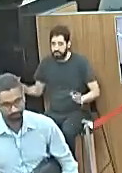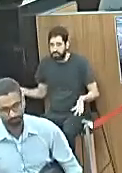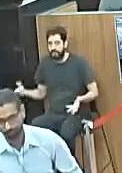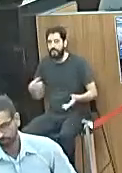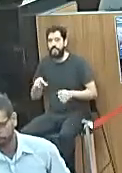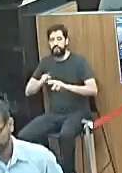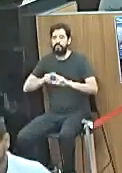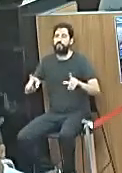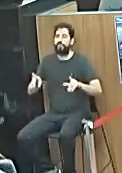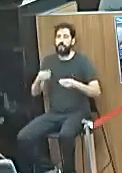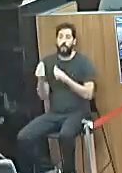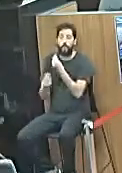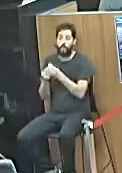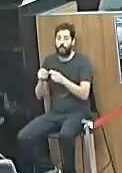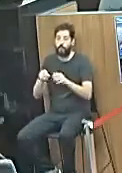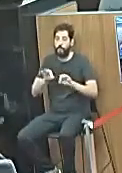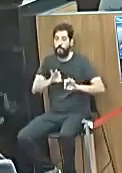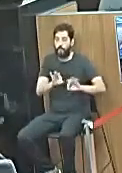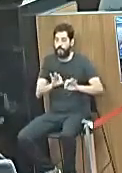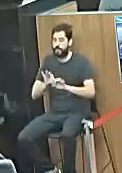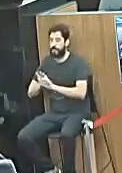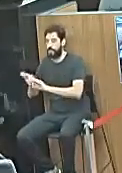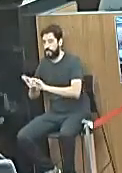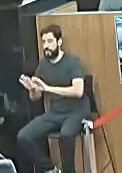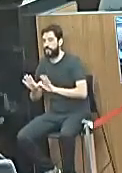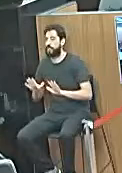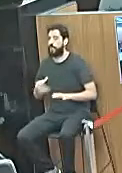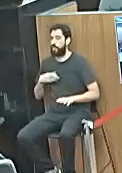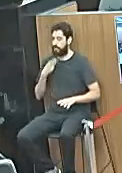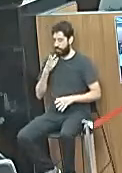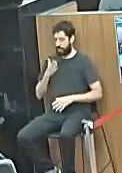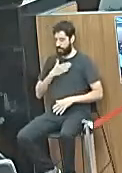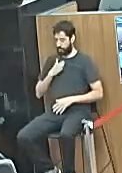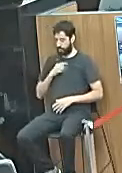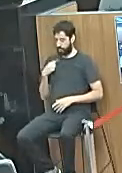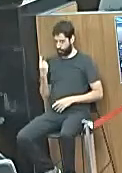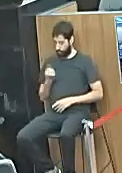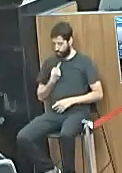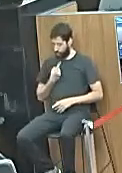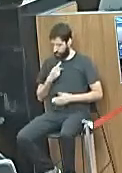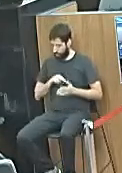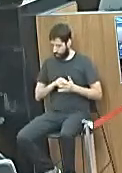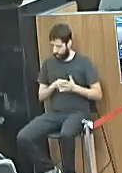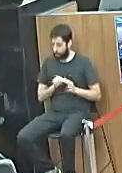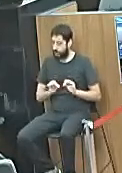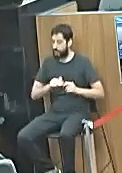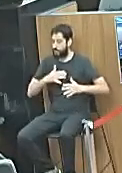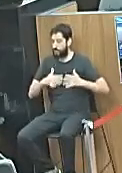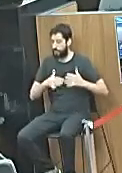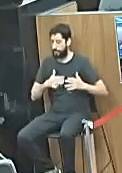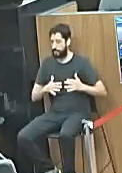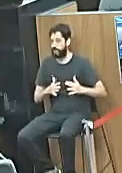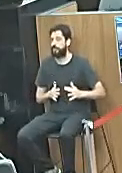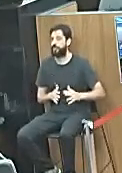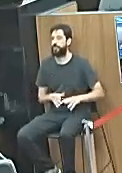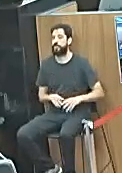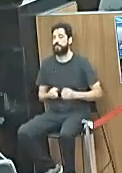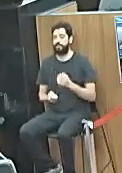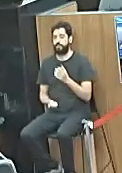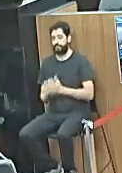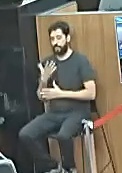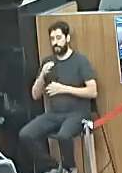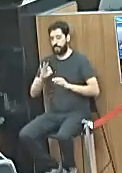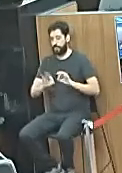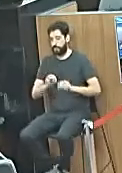como a gente organiza do falando a gente enquanto o movimento criar a ação no âmbito do programa 0